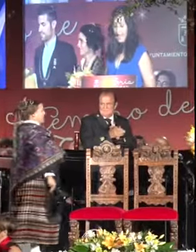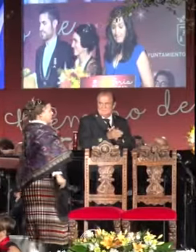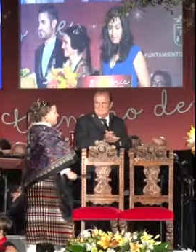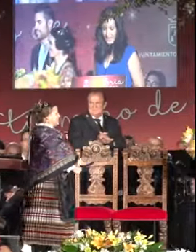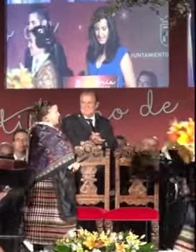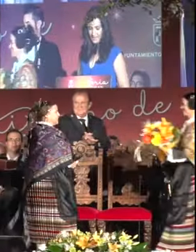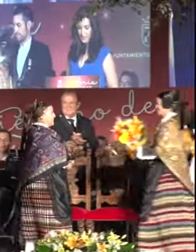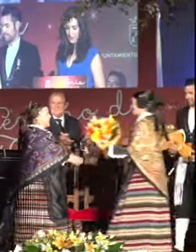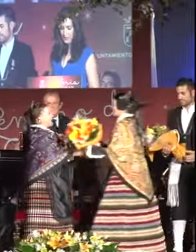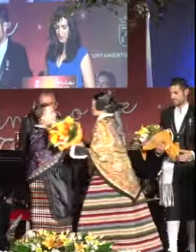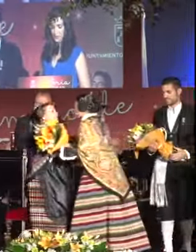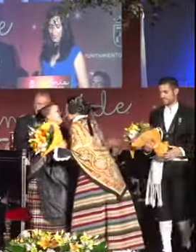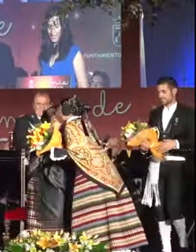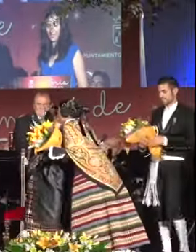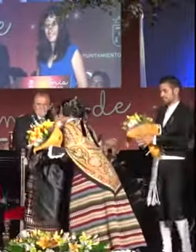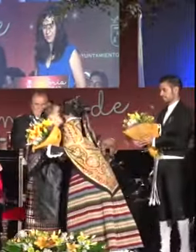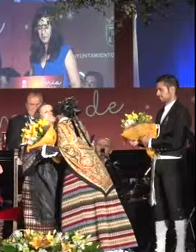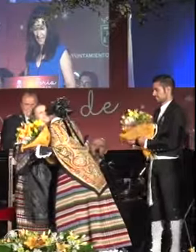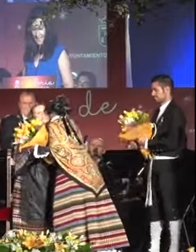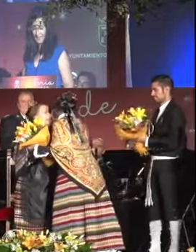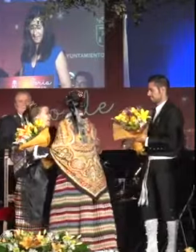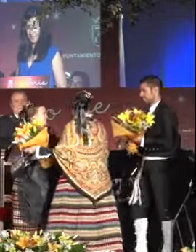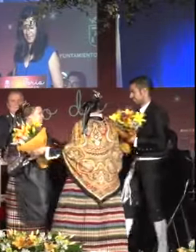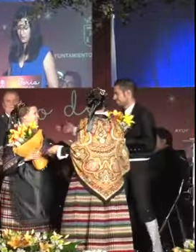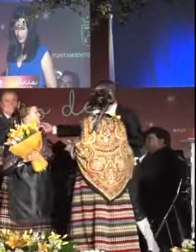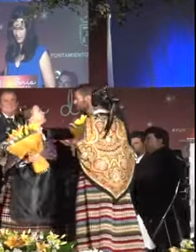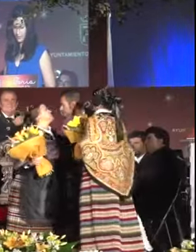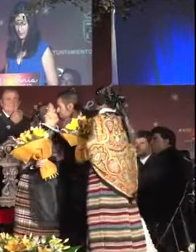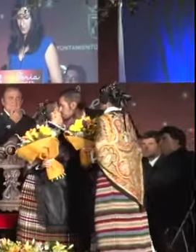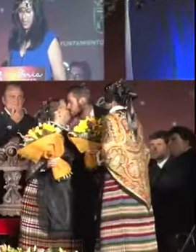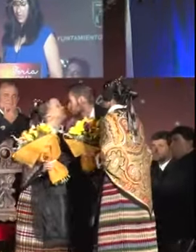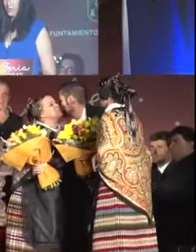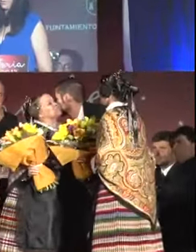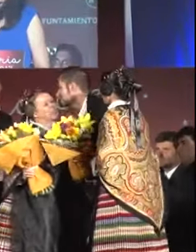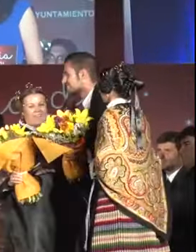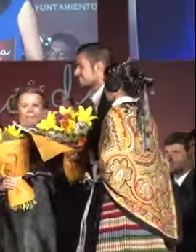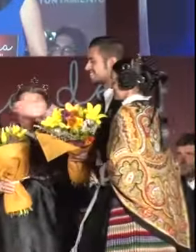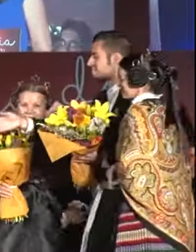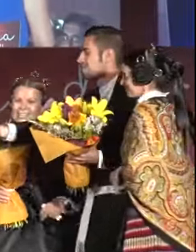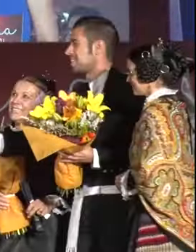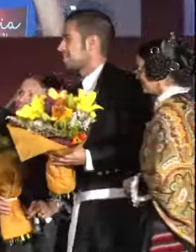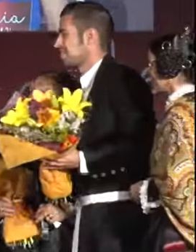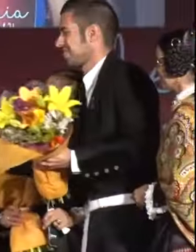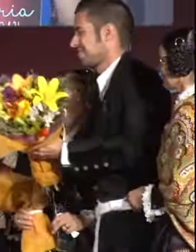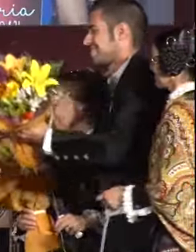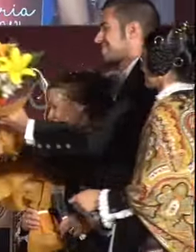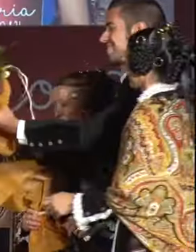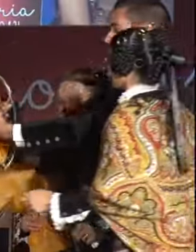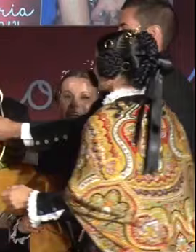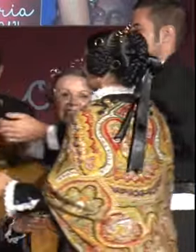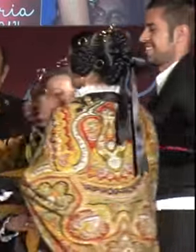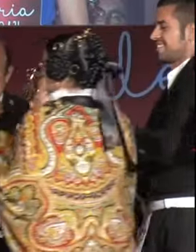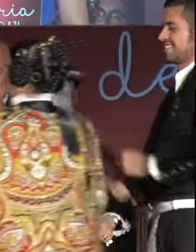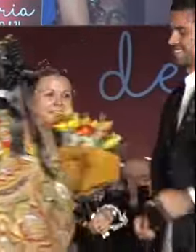una envidiable relación de suegra y de yerno. Carmen está contentísima con su yerno y Víctor Manuel destaca la energía e ilusión que